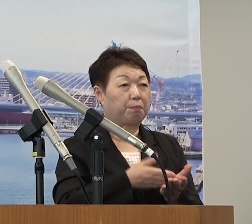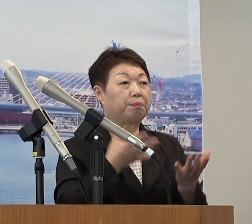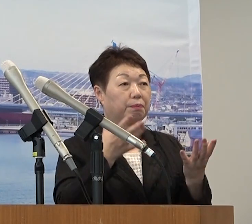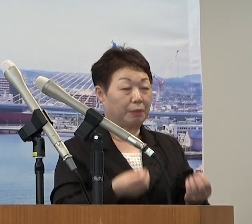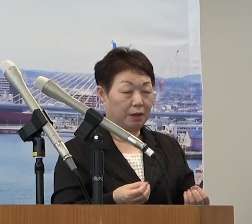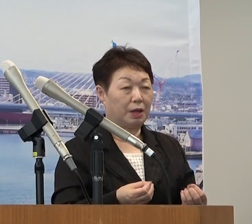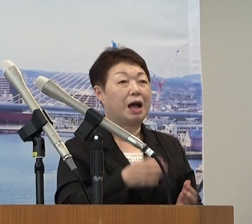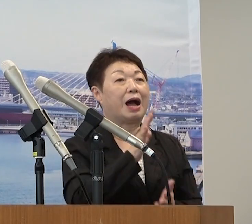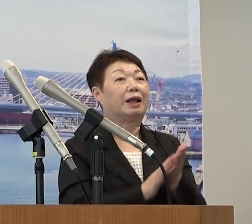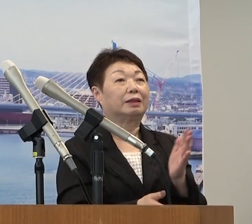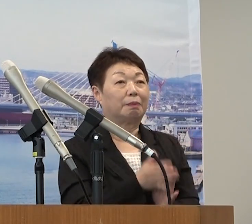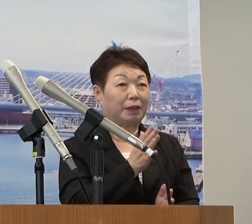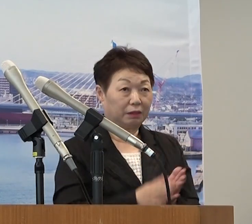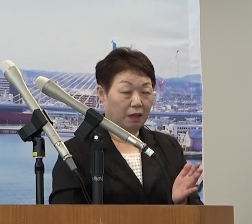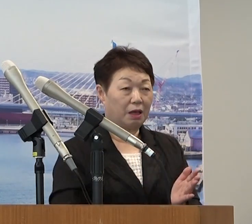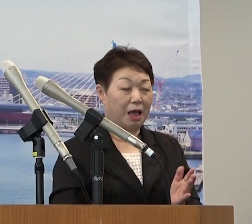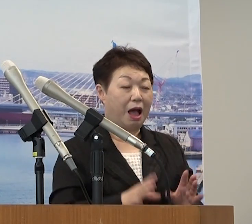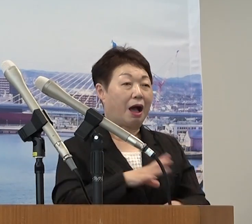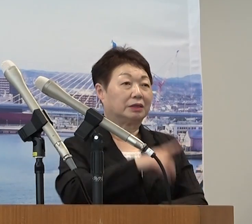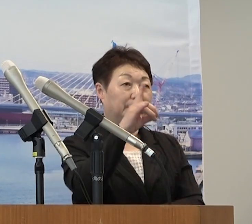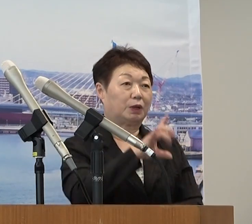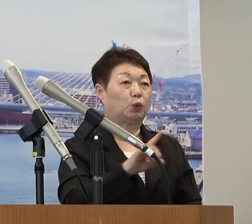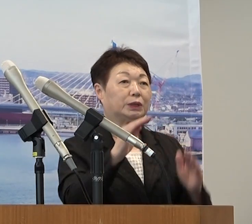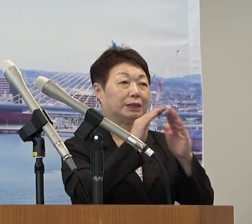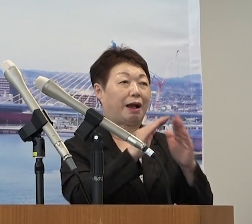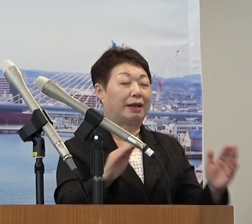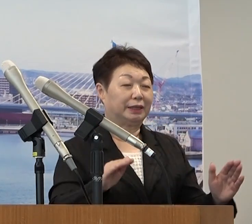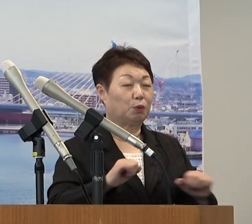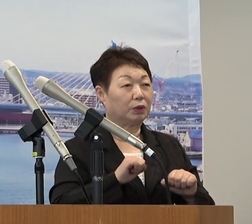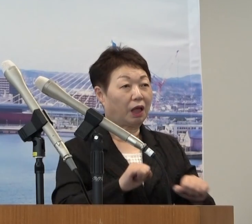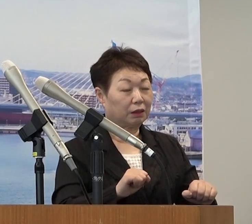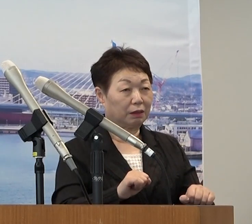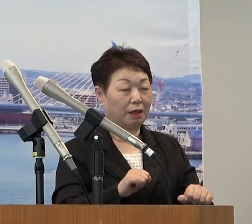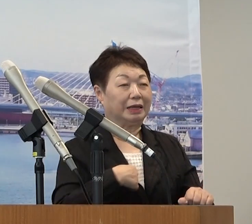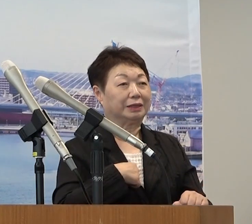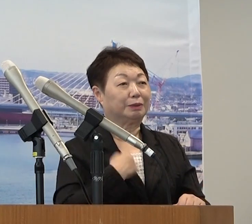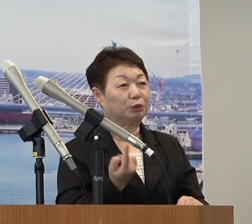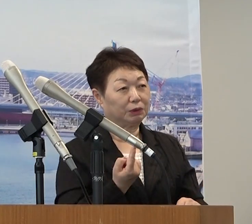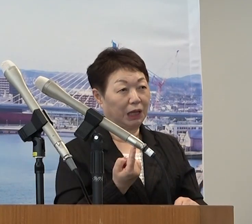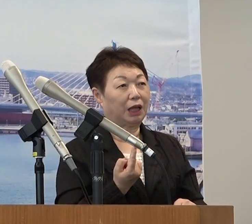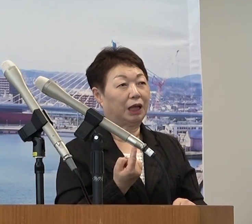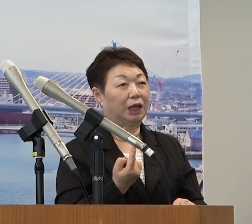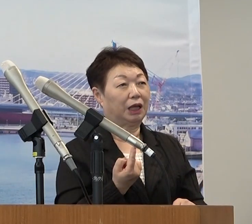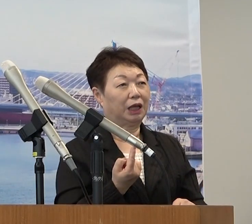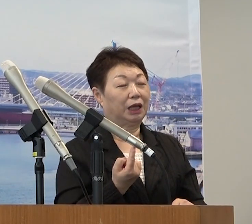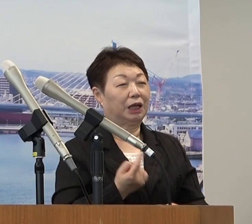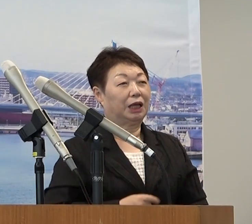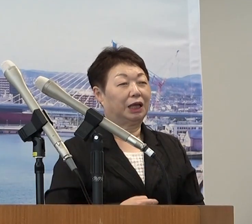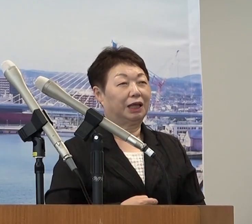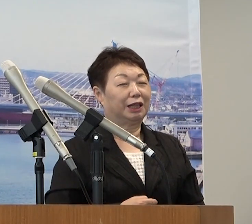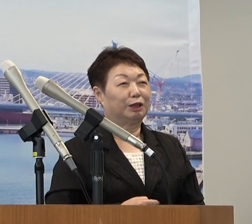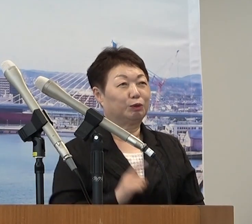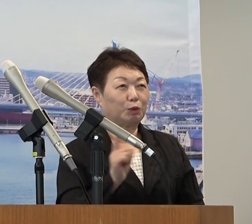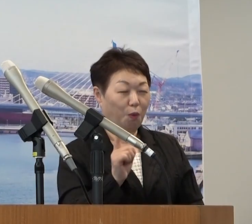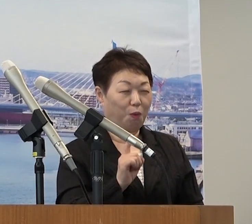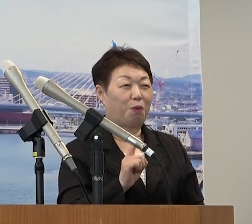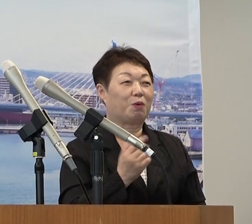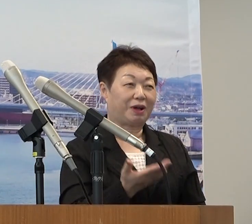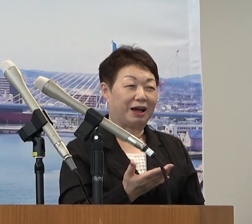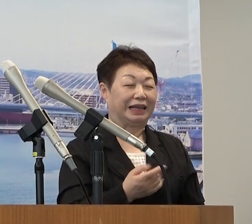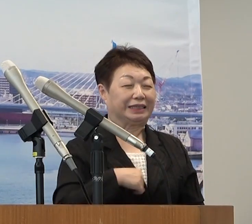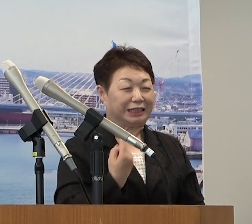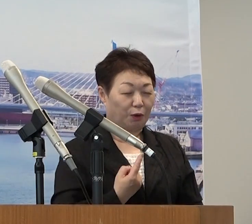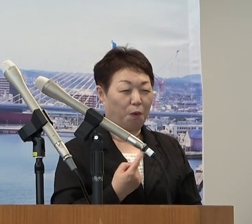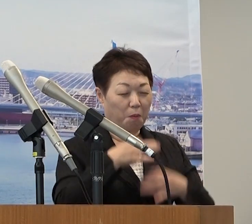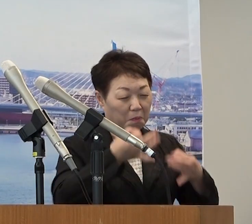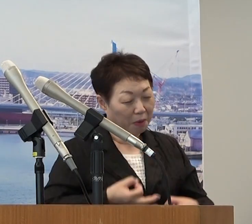改めてですね今回その初議会に臨んでみてご自身としてどれ、まあ、手応えというかご自己評